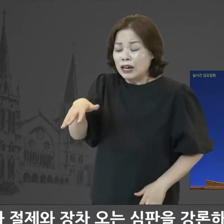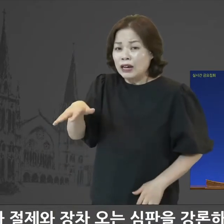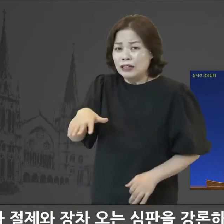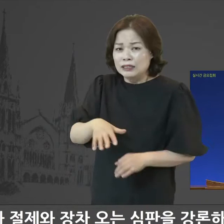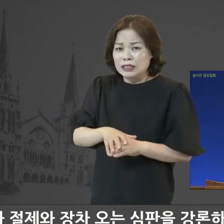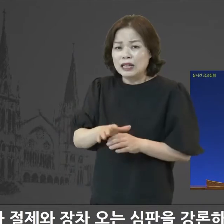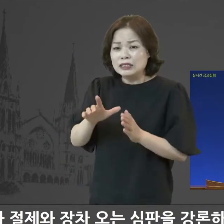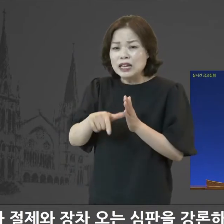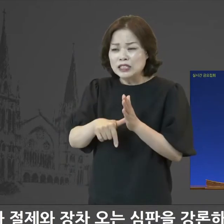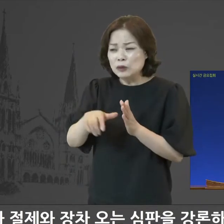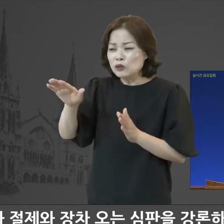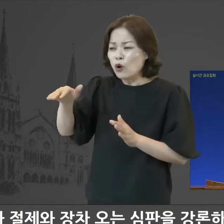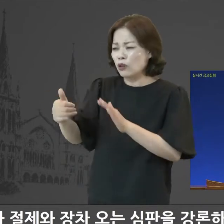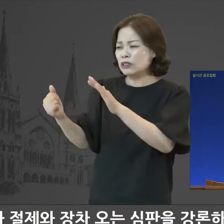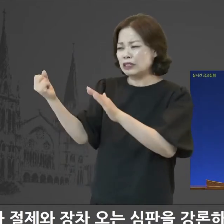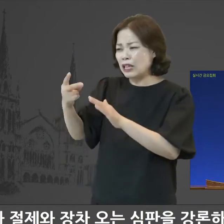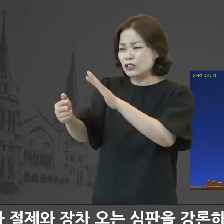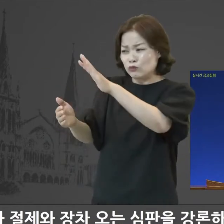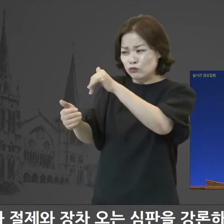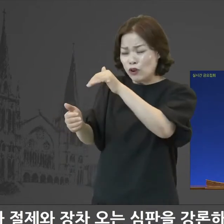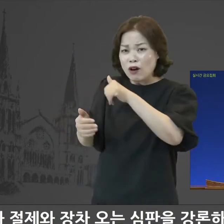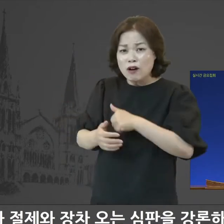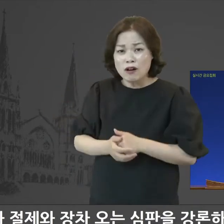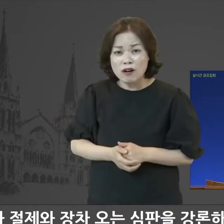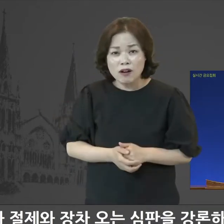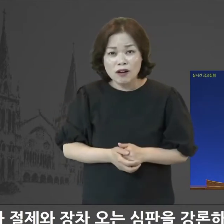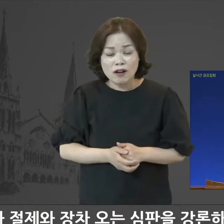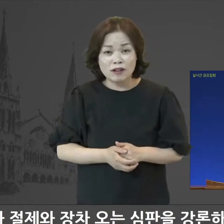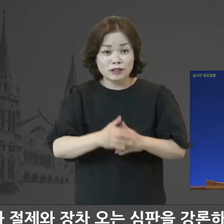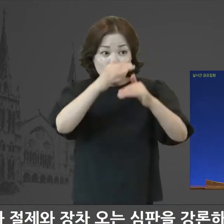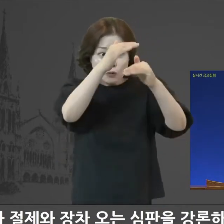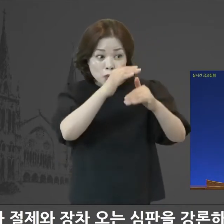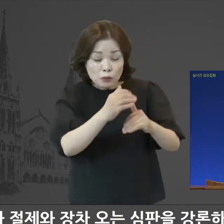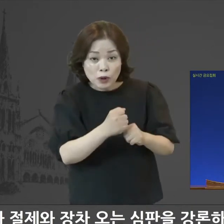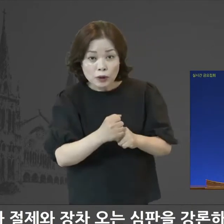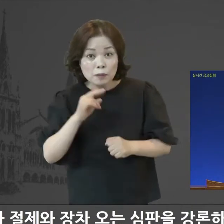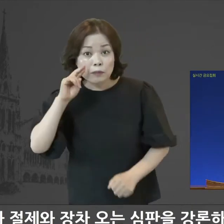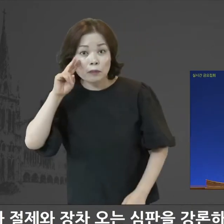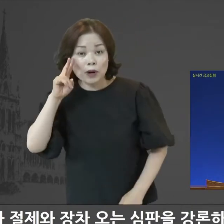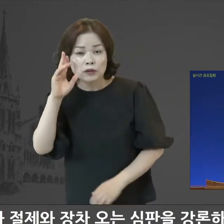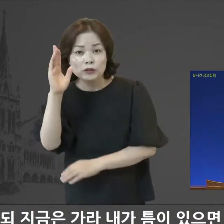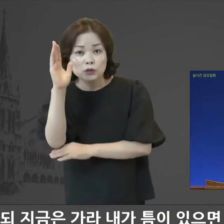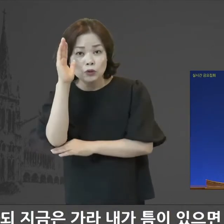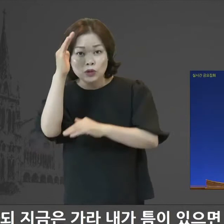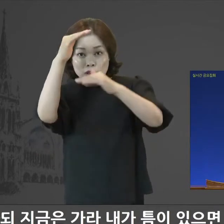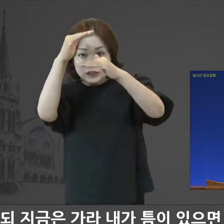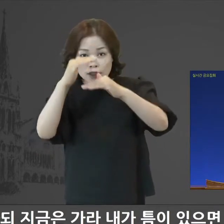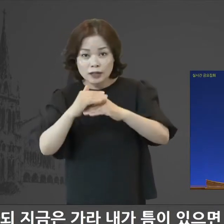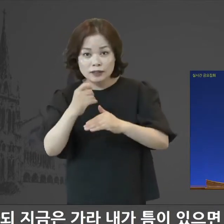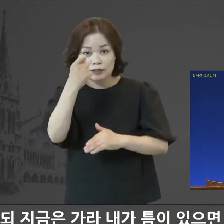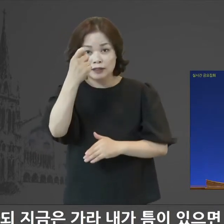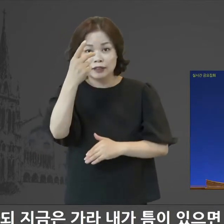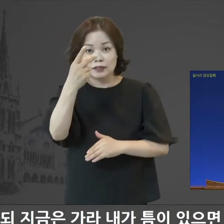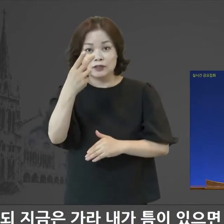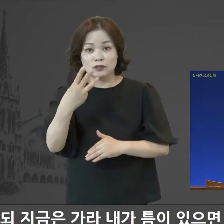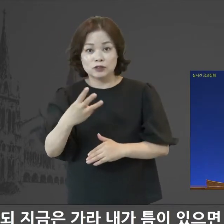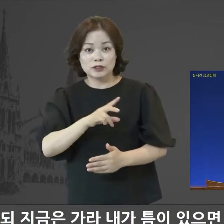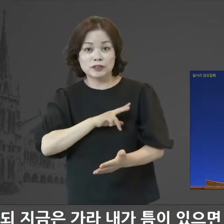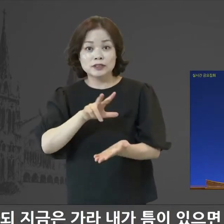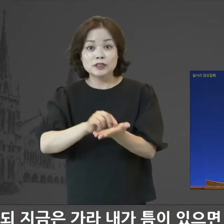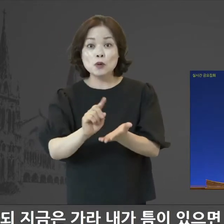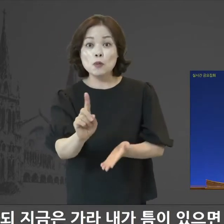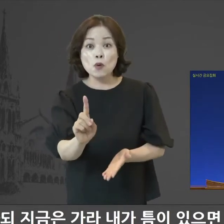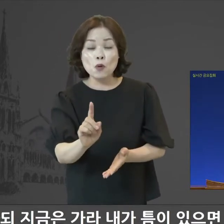틈이 있으면 너를 부르리라 하고. 앞부분만 보면 바울이 설교했던 내용은 세 가지 주제가 담겨 있었죠. 첫